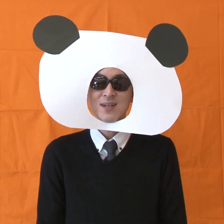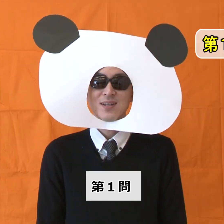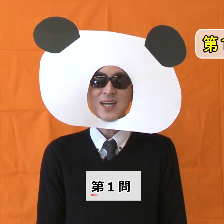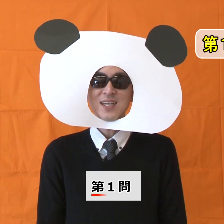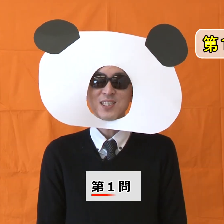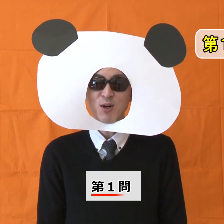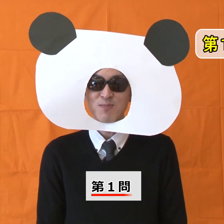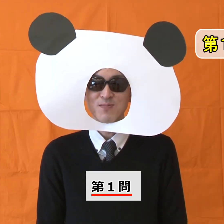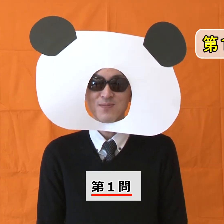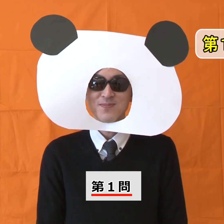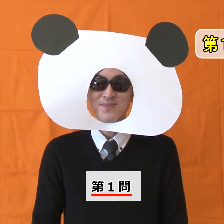第1問、